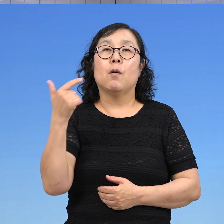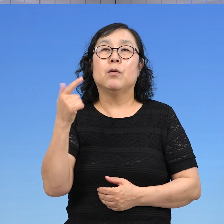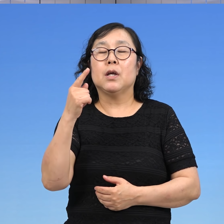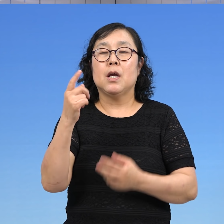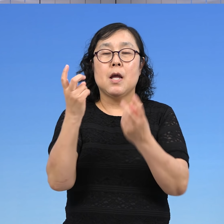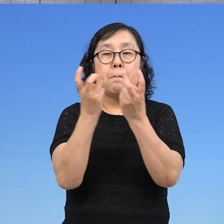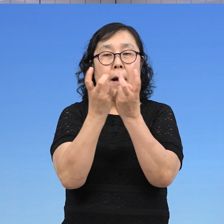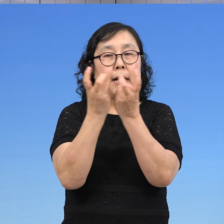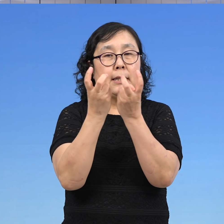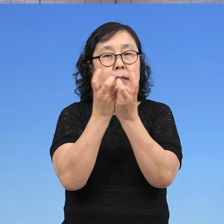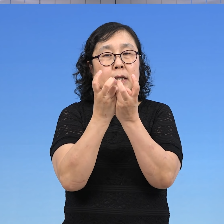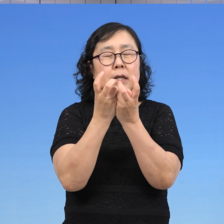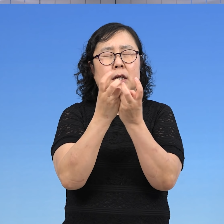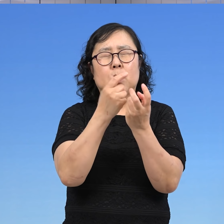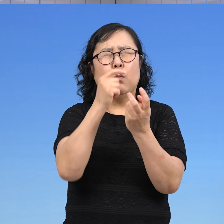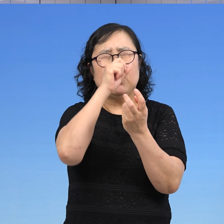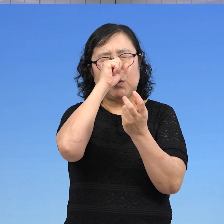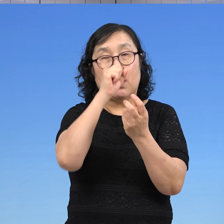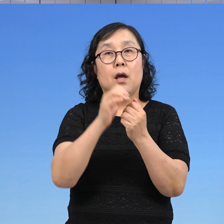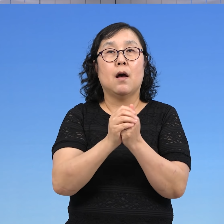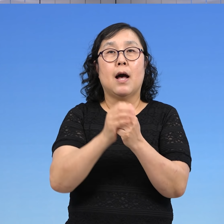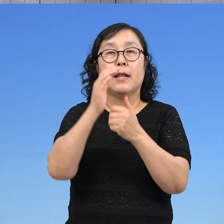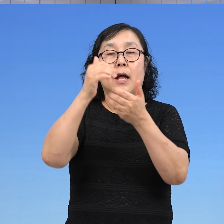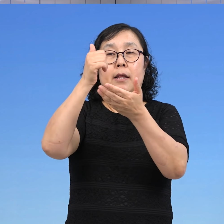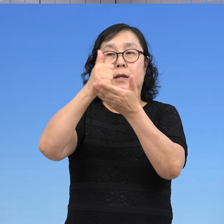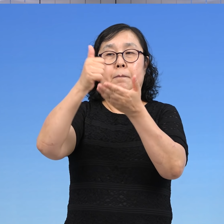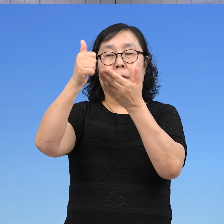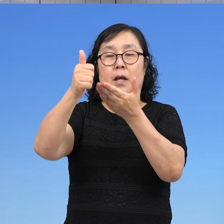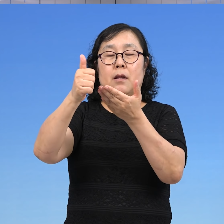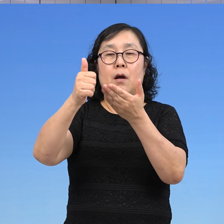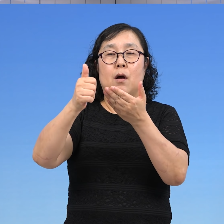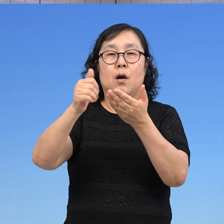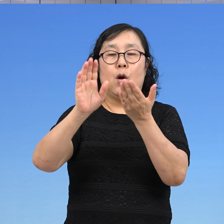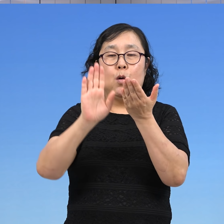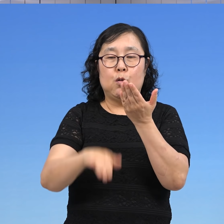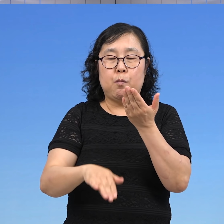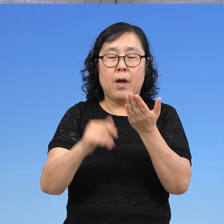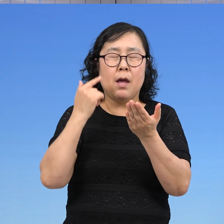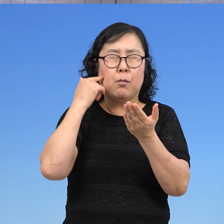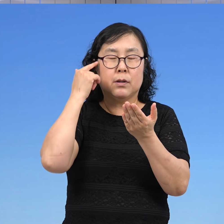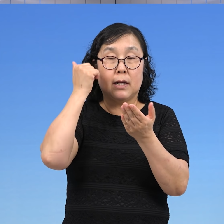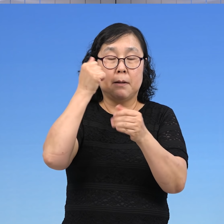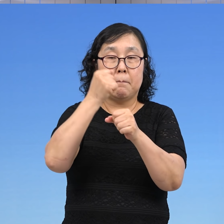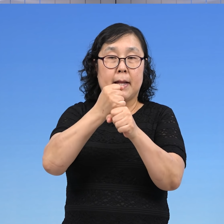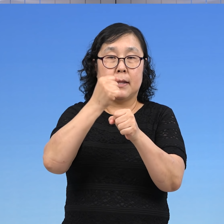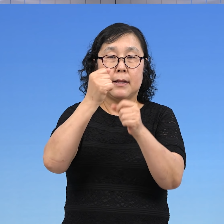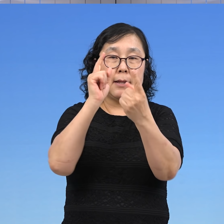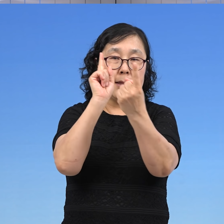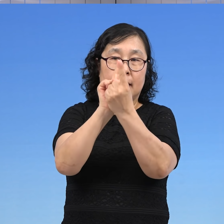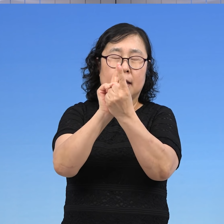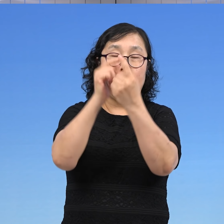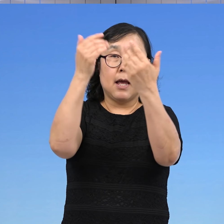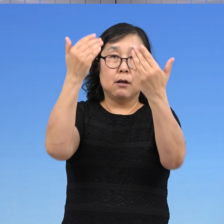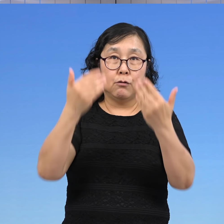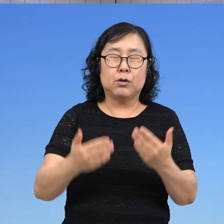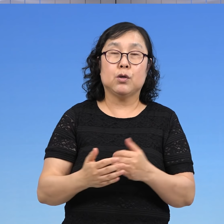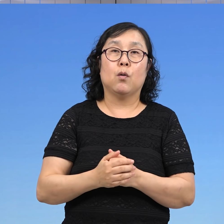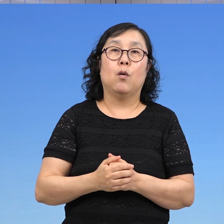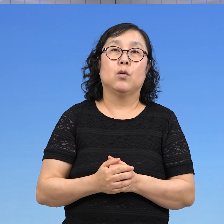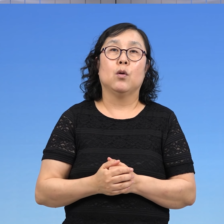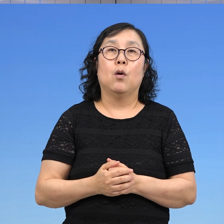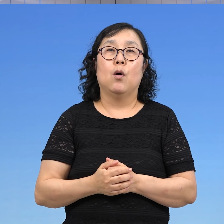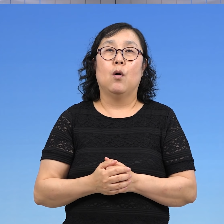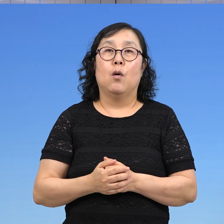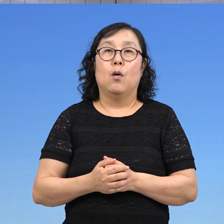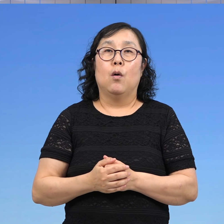누누히 방식이 이게 제 머리에서 나온 게 아닙니다 하나님이 후배 목사를 만나게 해주시고 팀을 만들게 해 주시고 우리 교역자 드 라